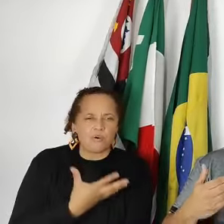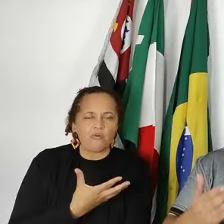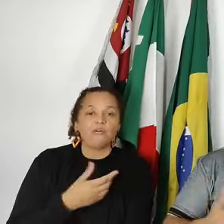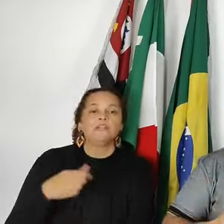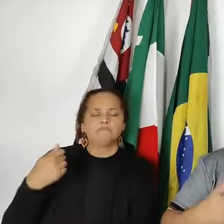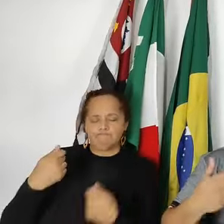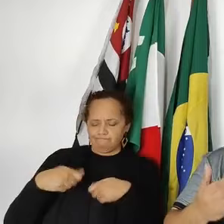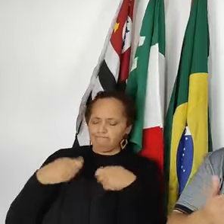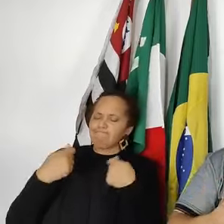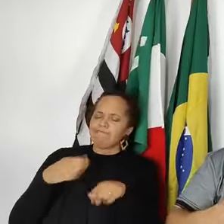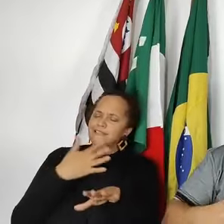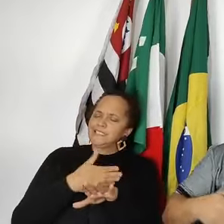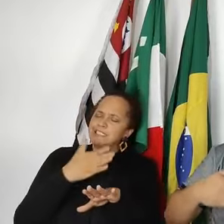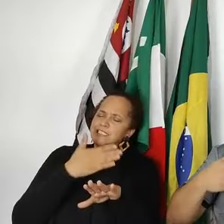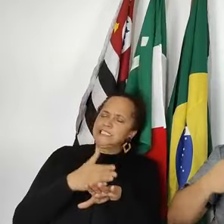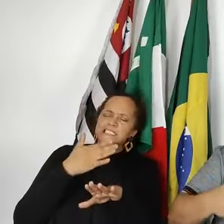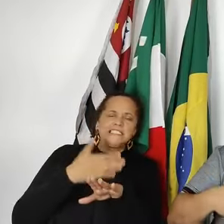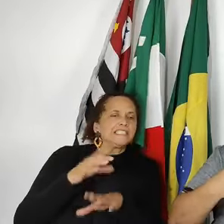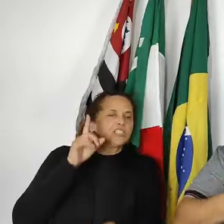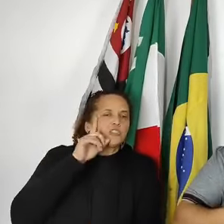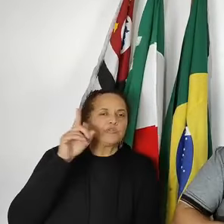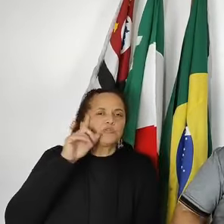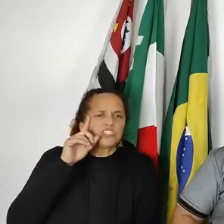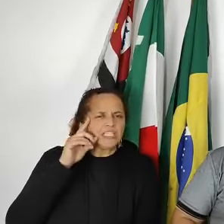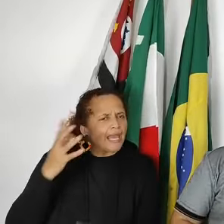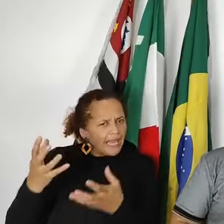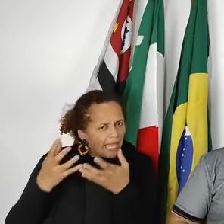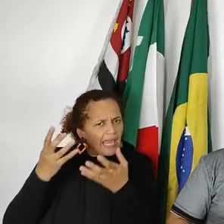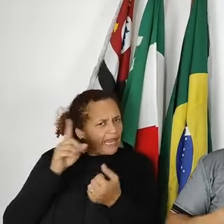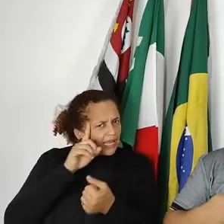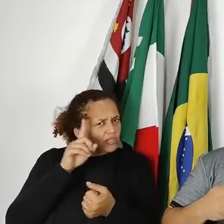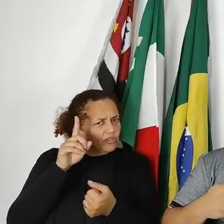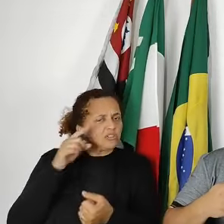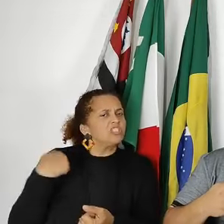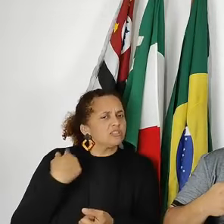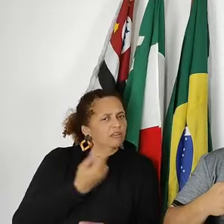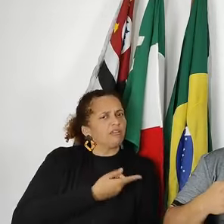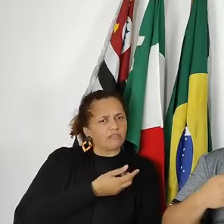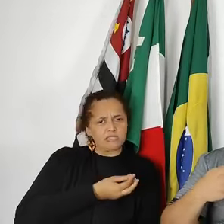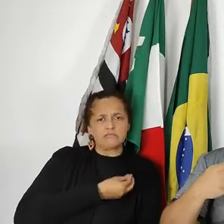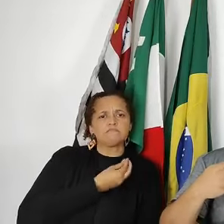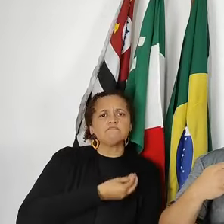que exercitar todos os dias, trazer isso como hábito das nossas vidas, né?